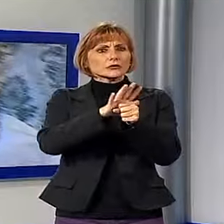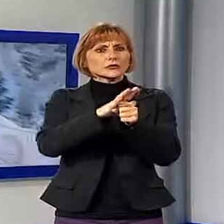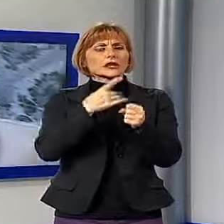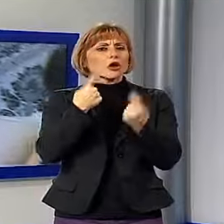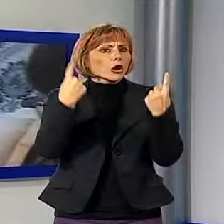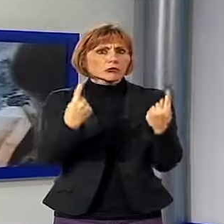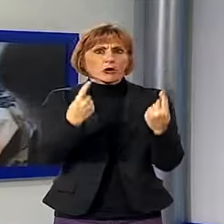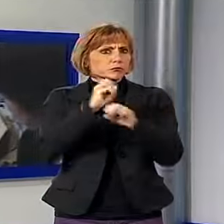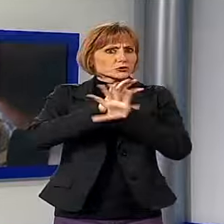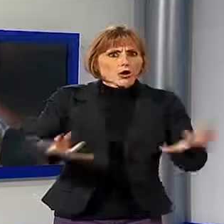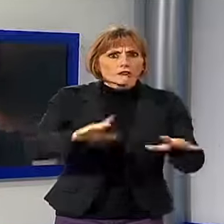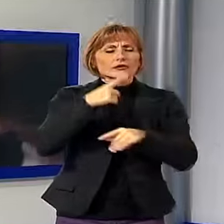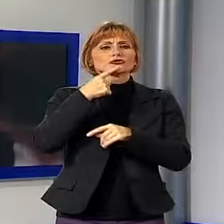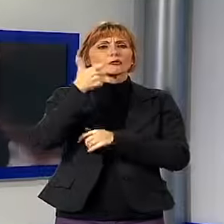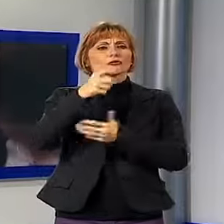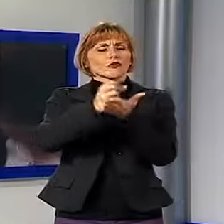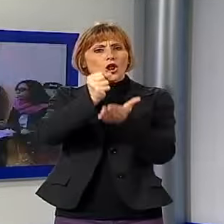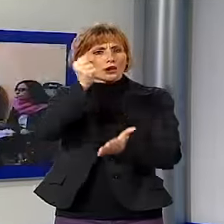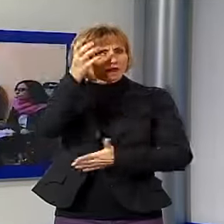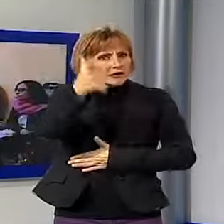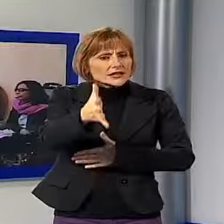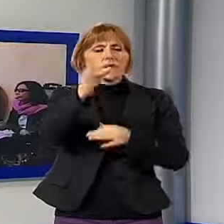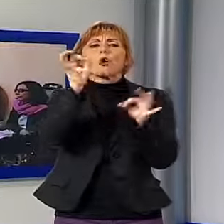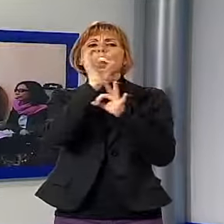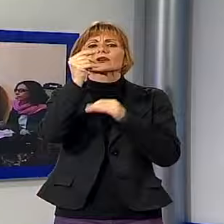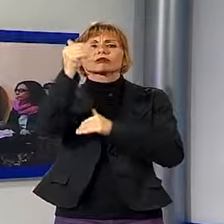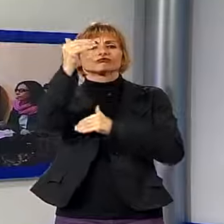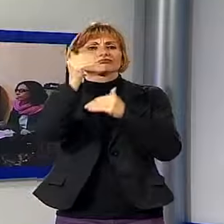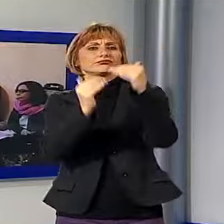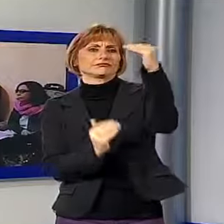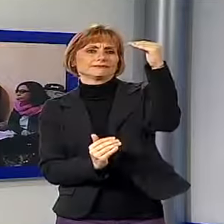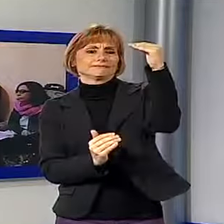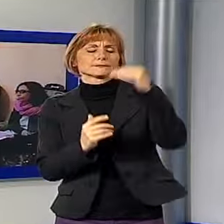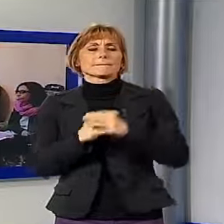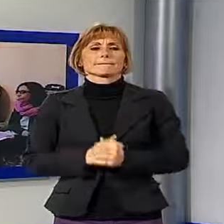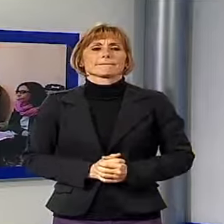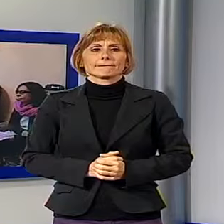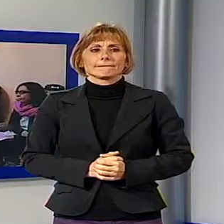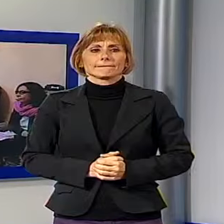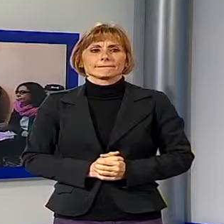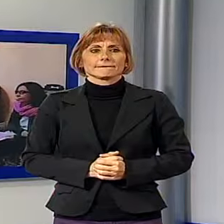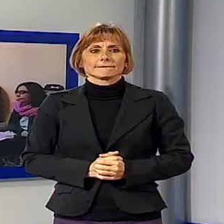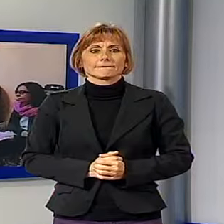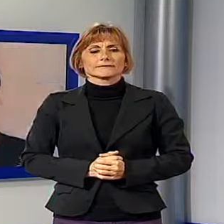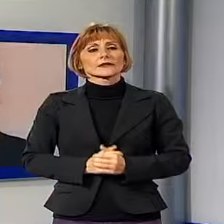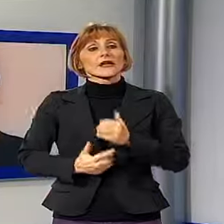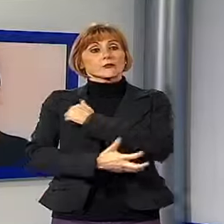'improvviso da licenziamenti oppure con un reddito non abbastanza alto. I poveri che noi incontriamo oggi sono per lo più